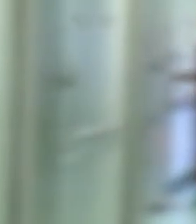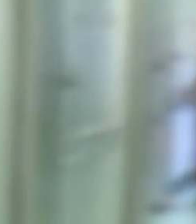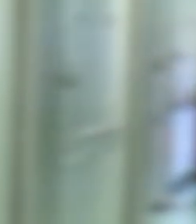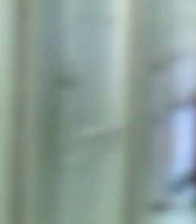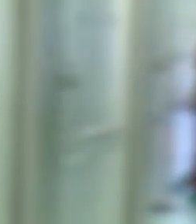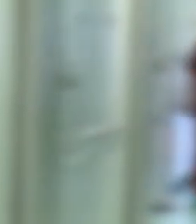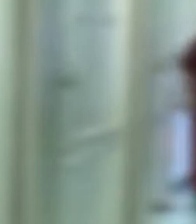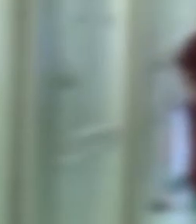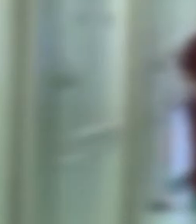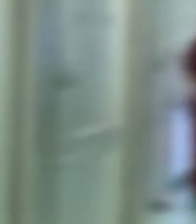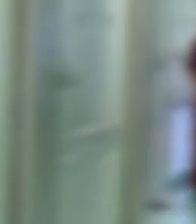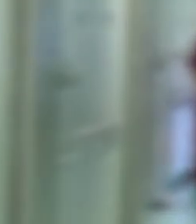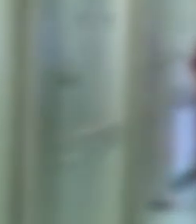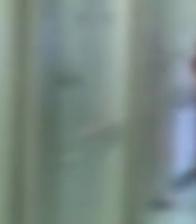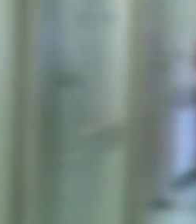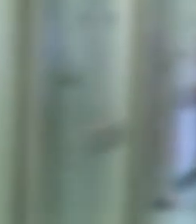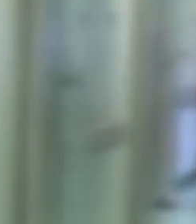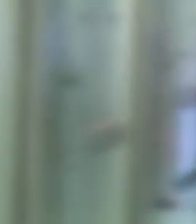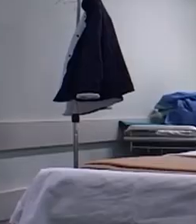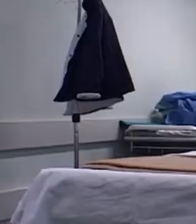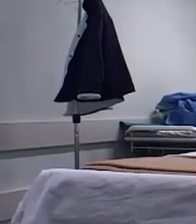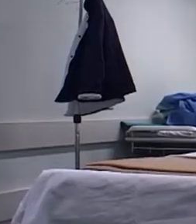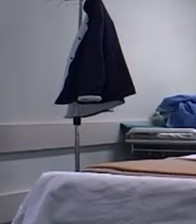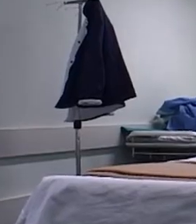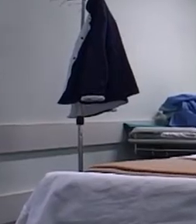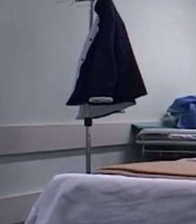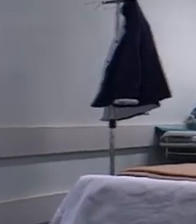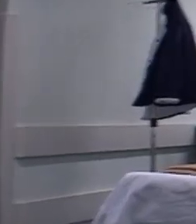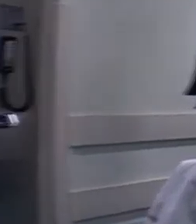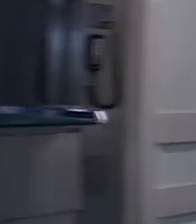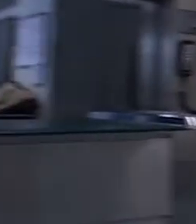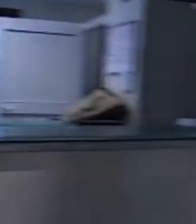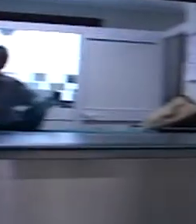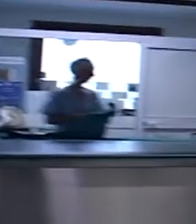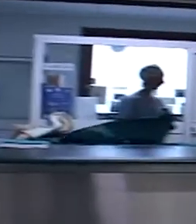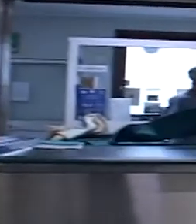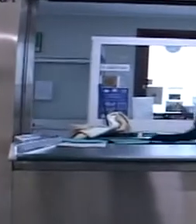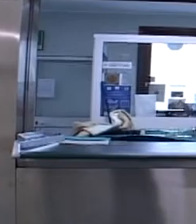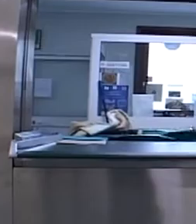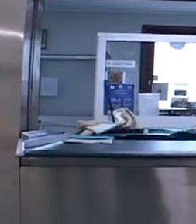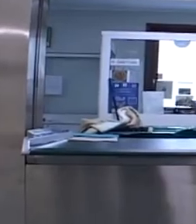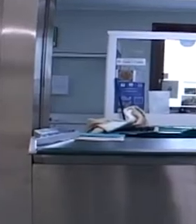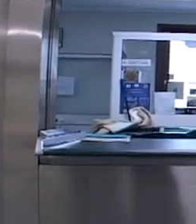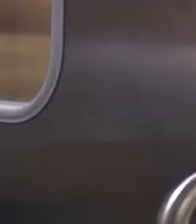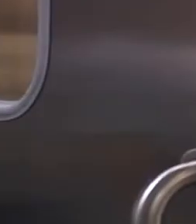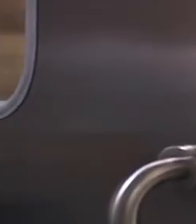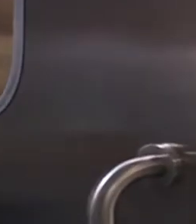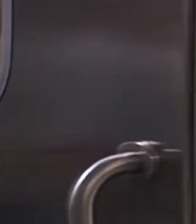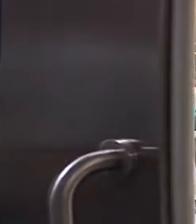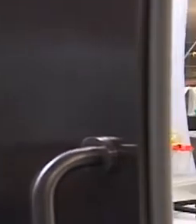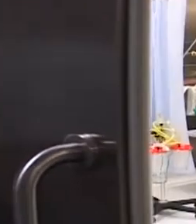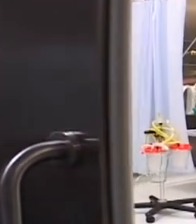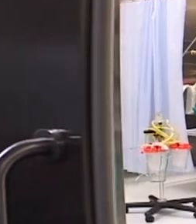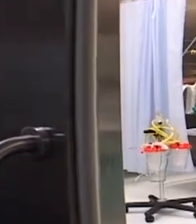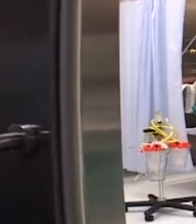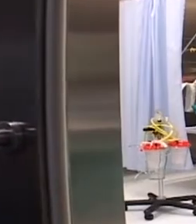in area non critica che hanno superato già quota 600. Poi bisognerà vedere che effetti avranno le ultime restrizioni e quelle che potrebbero